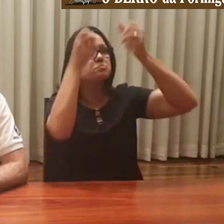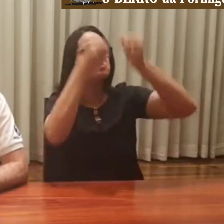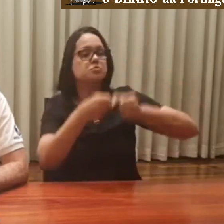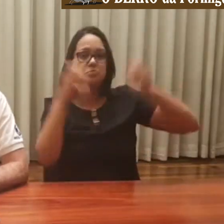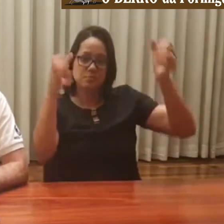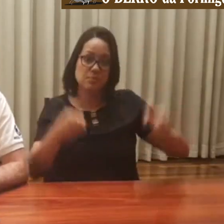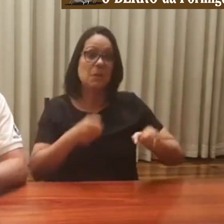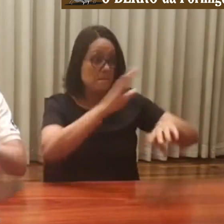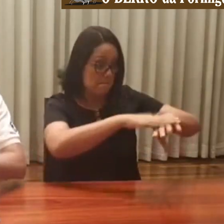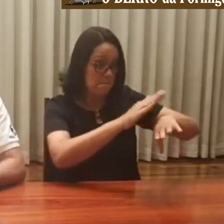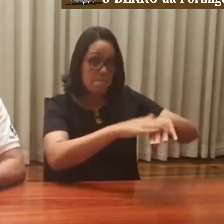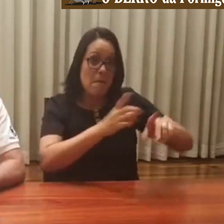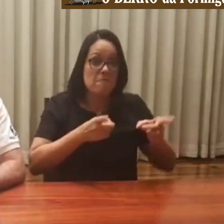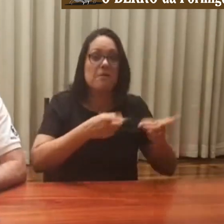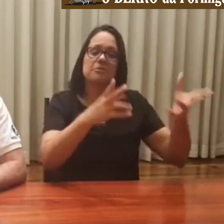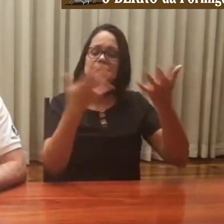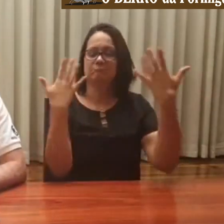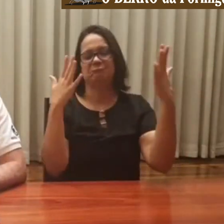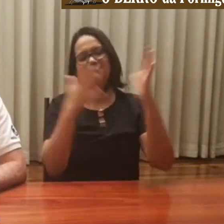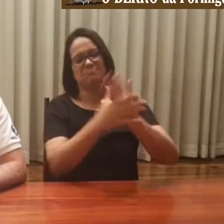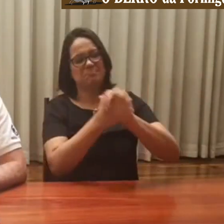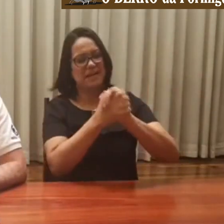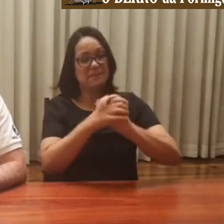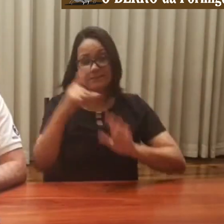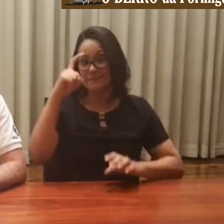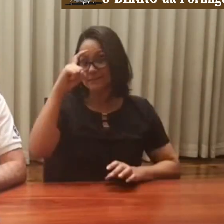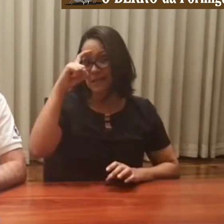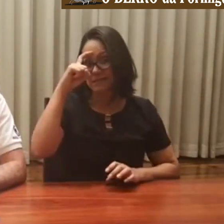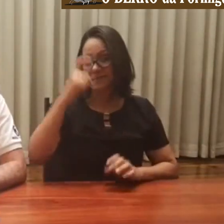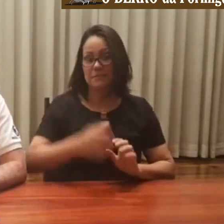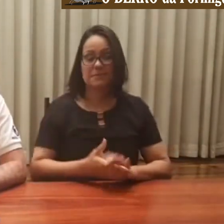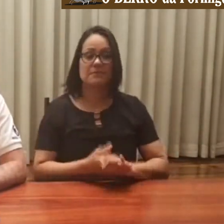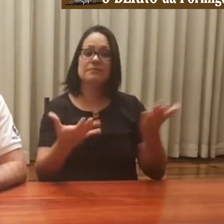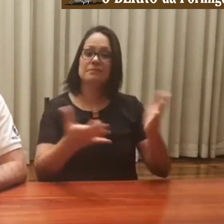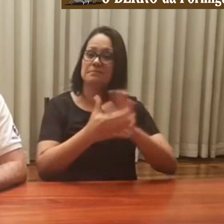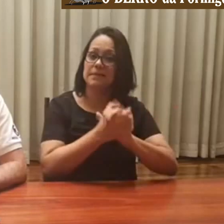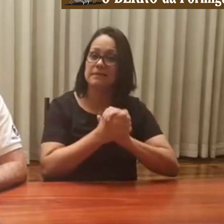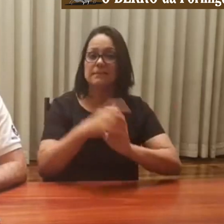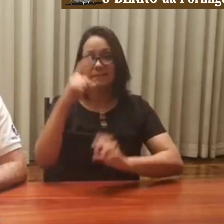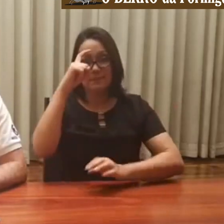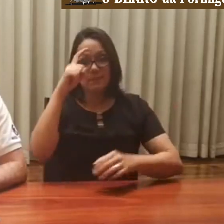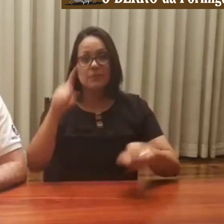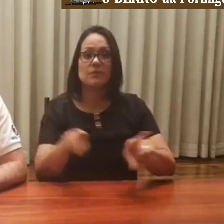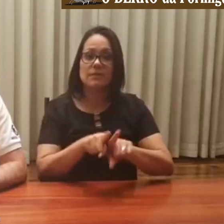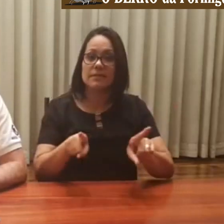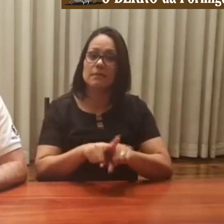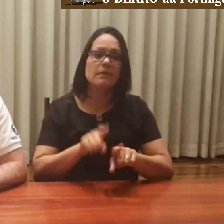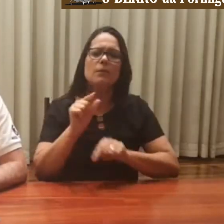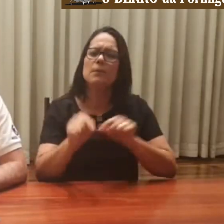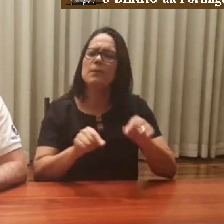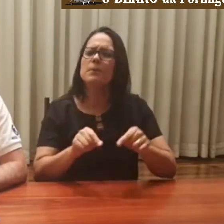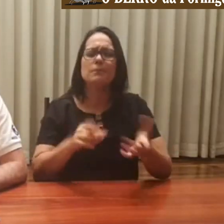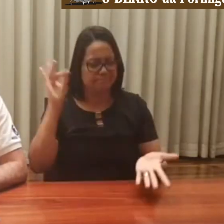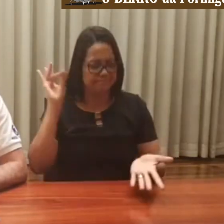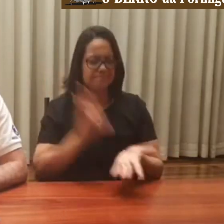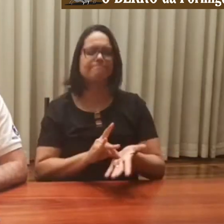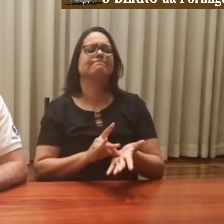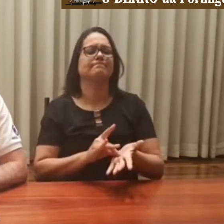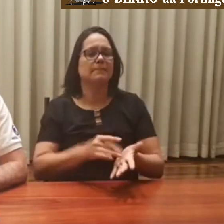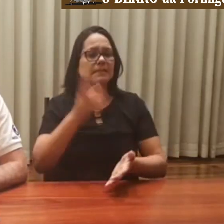do próprio tráfico. Então, parabéns mais uma vez ao Sérgio Moro. E parabéns ao Moro aí, porque realmente, cada vez mais,